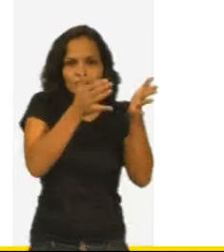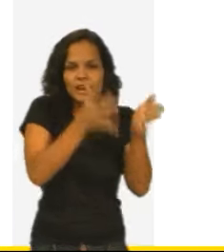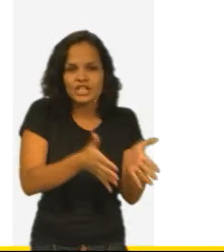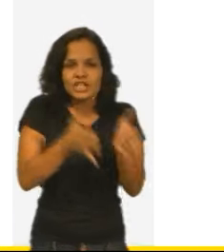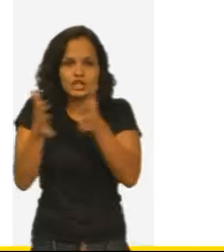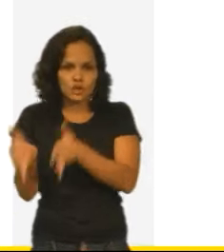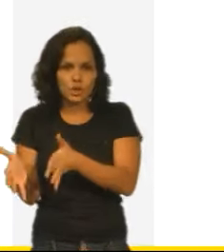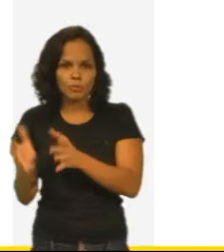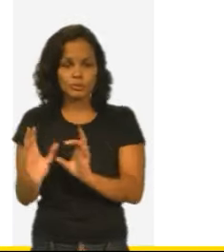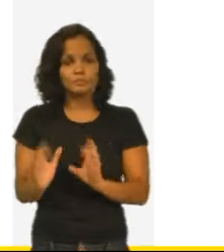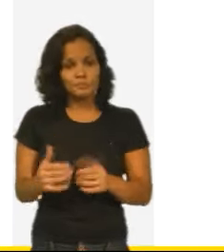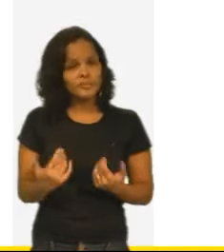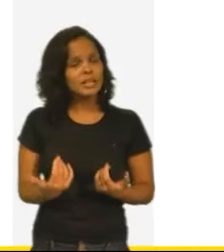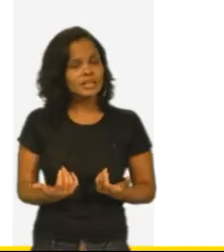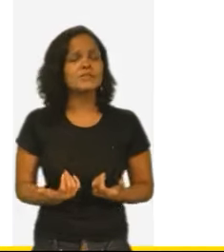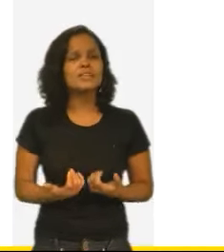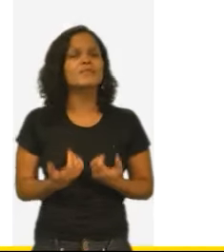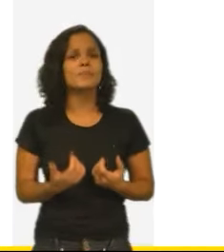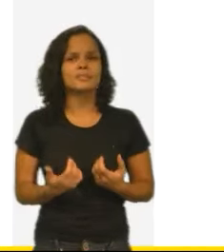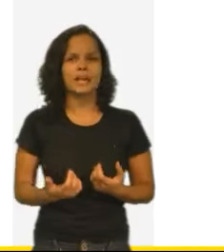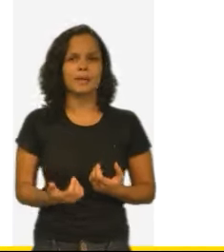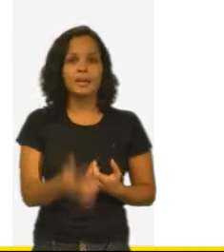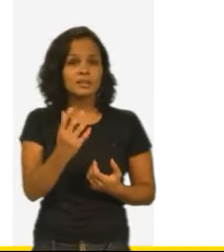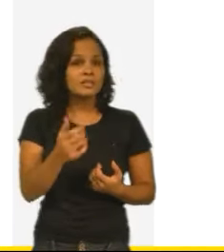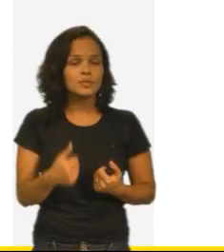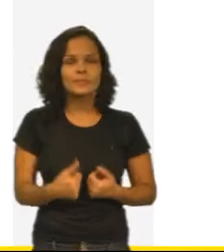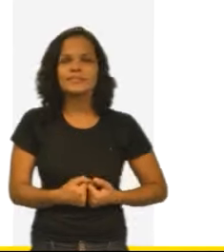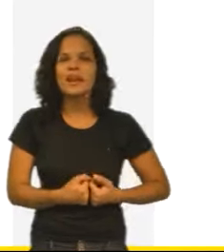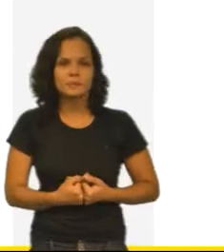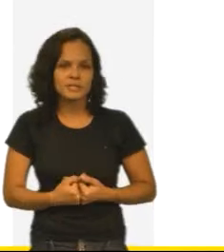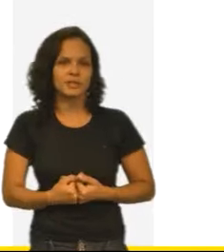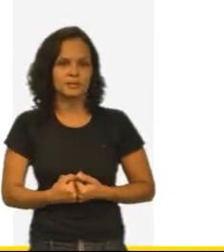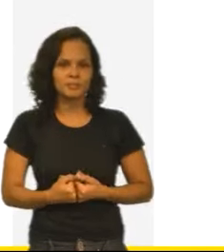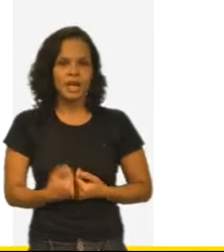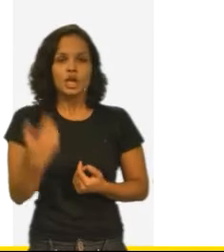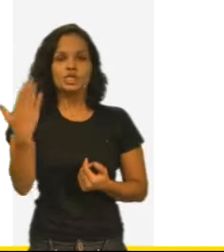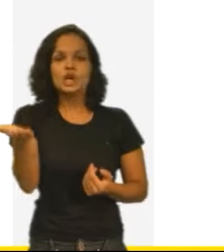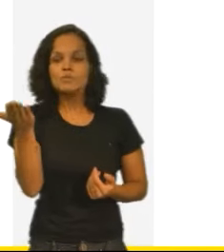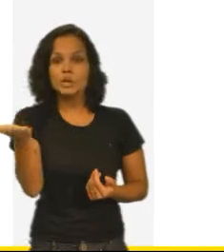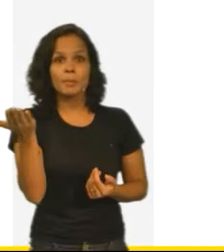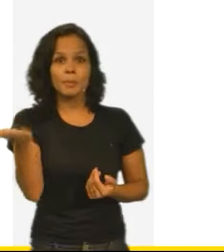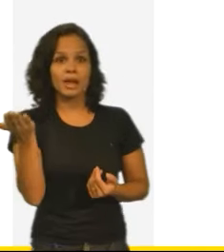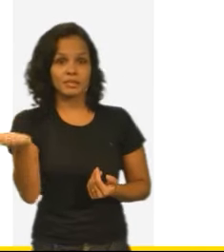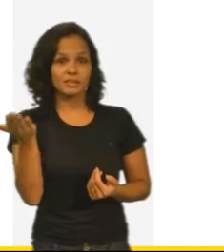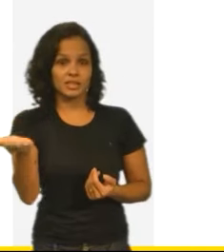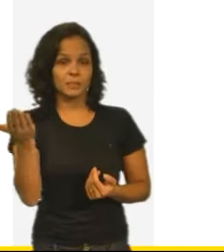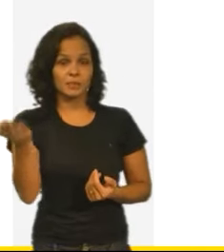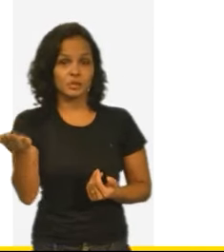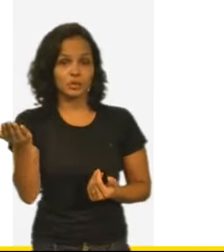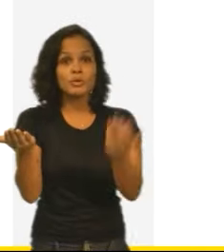fala a gente somos, se você for pensar bem, existe uma silepse aí. Somos é uma palavra terceira pessoa do